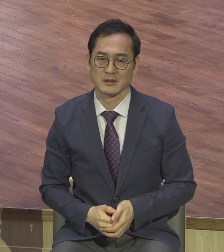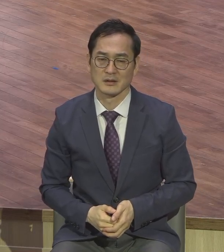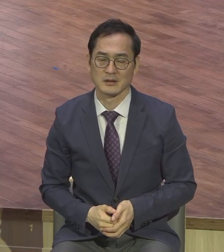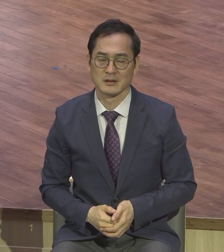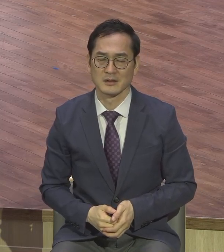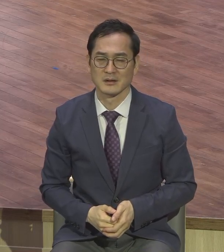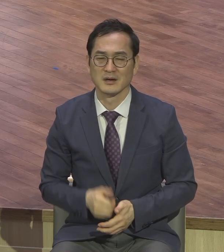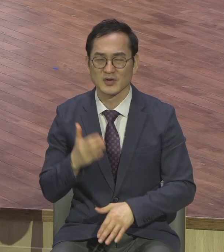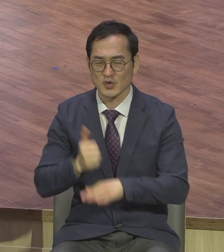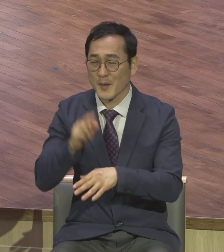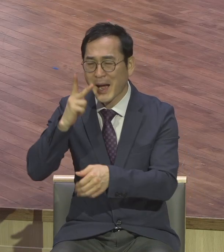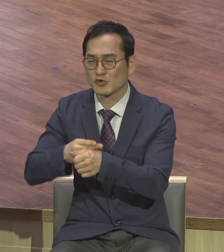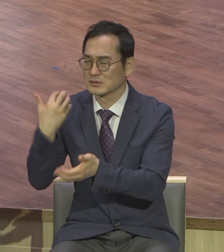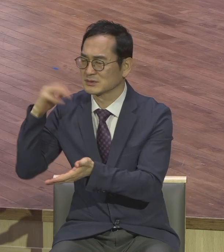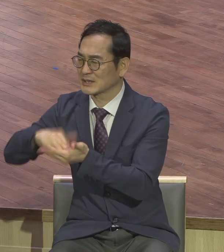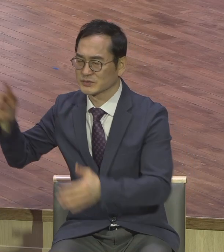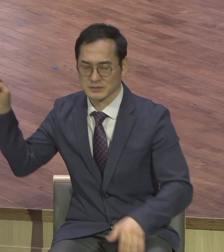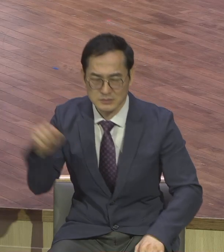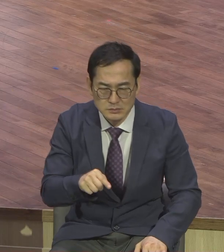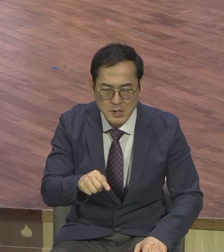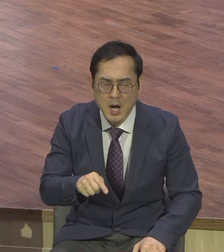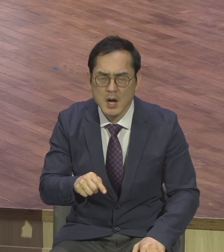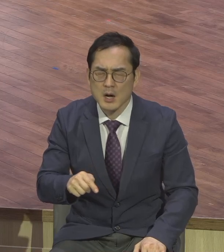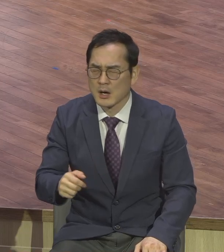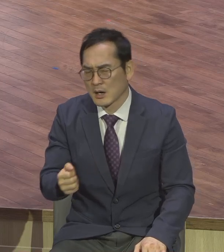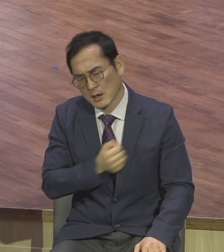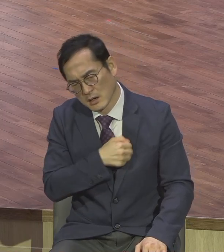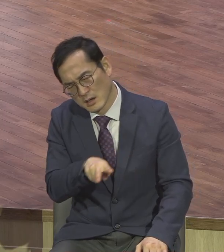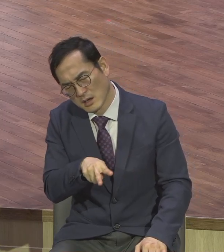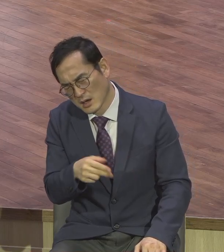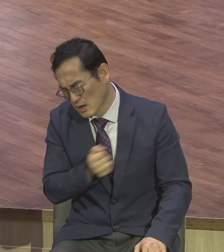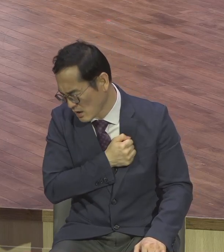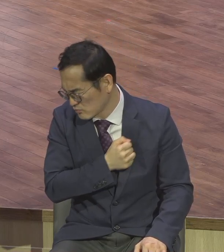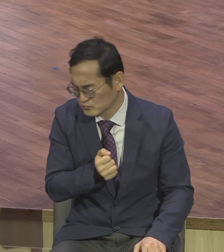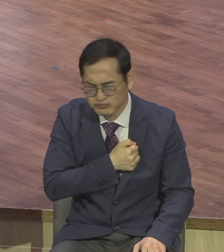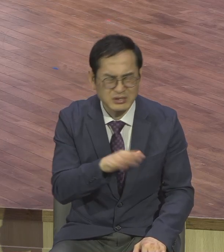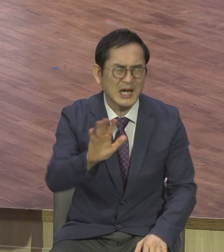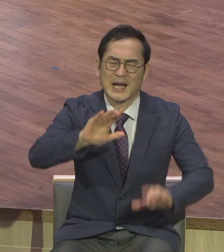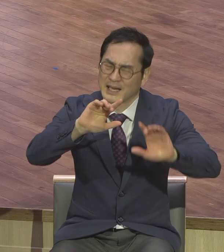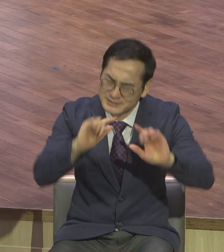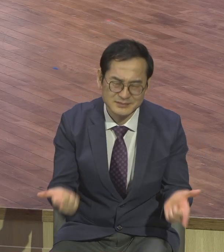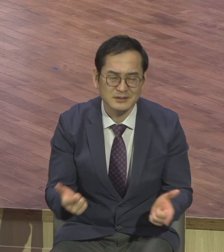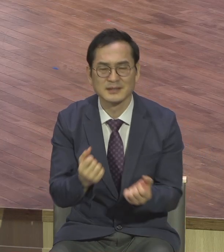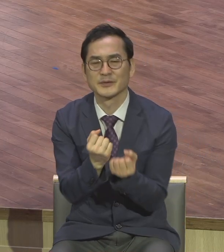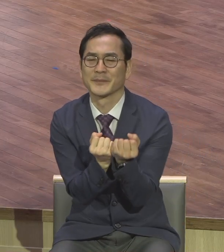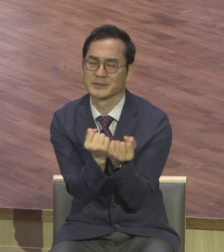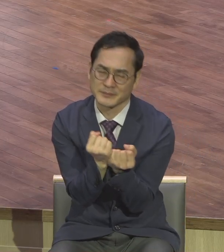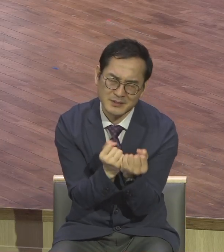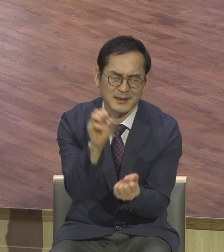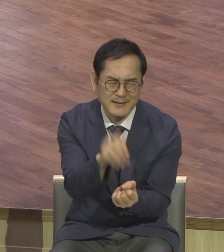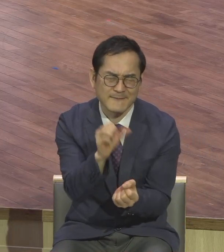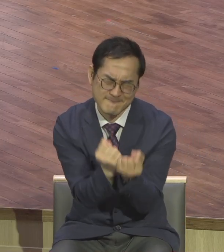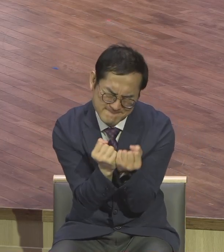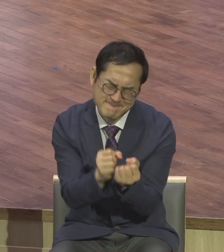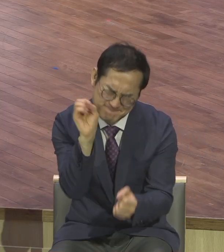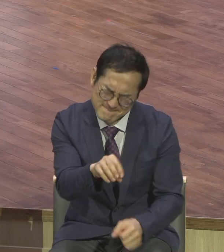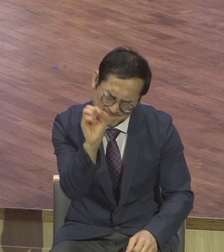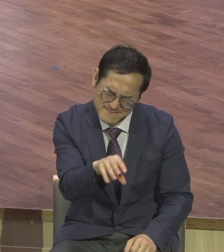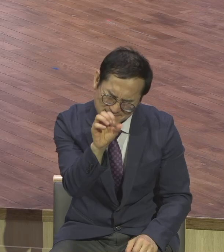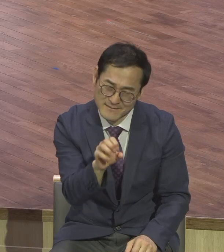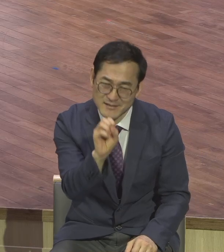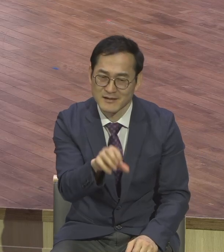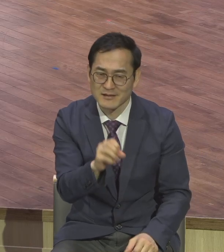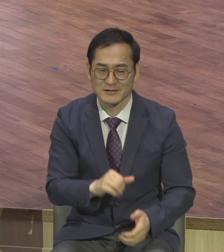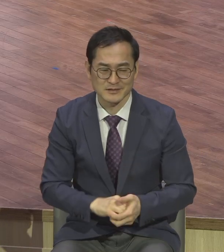그래서 바울이 가슴을 가지고 이들이 복음으로 돌이킬 것을 권면을 하니까